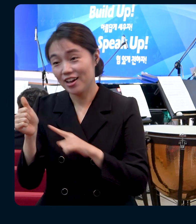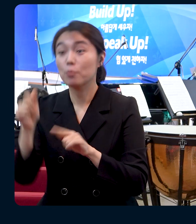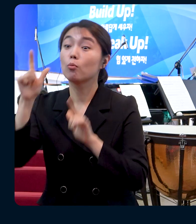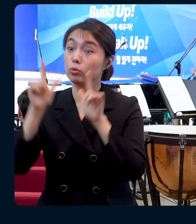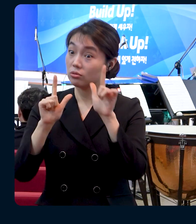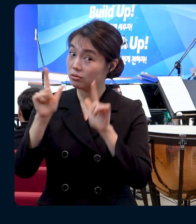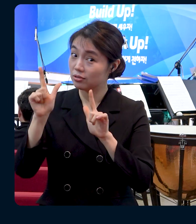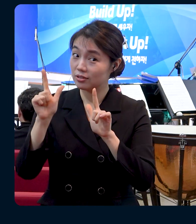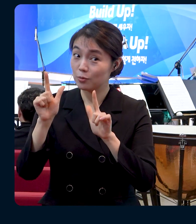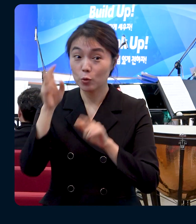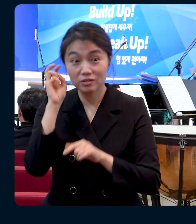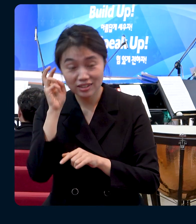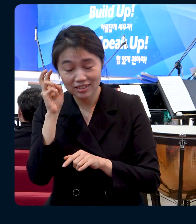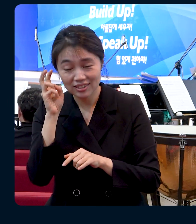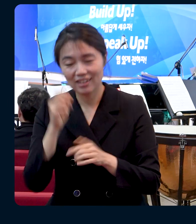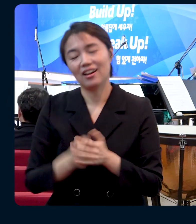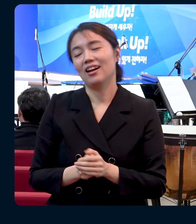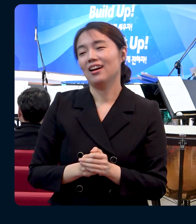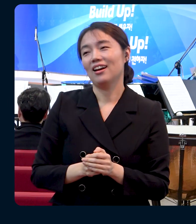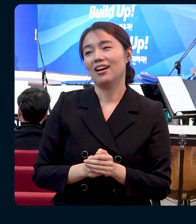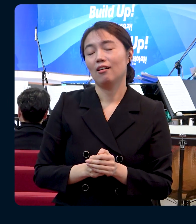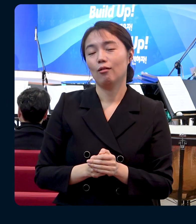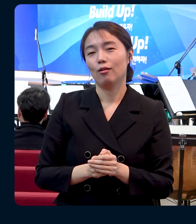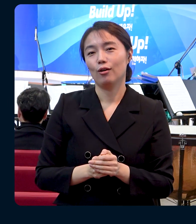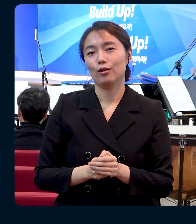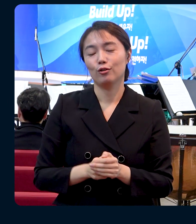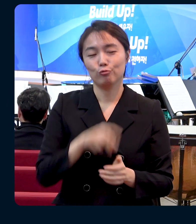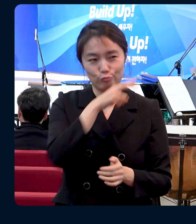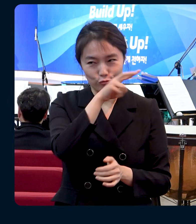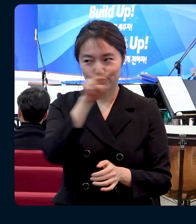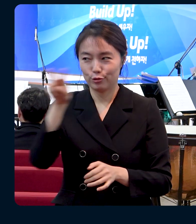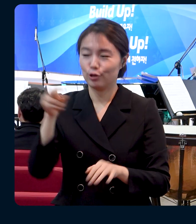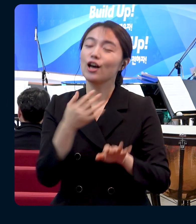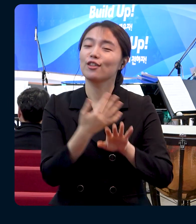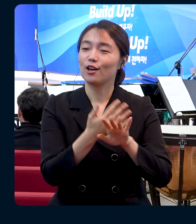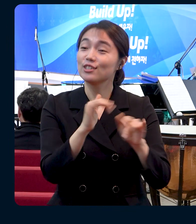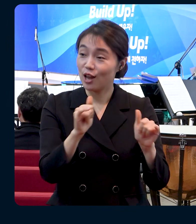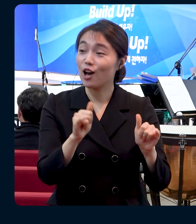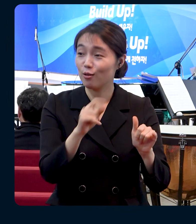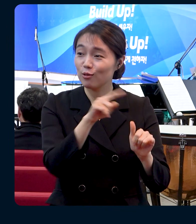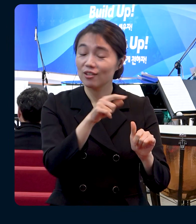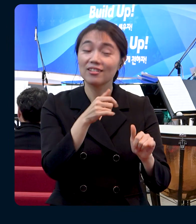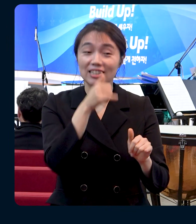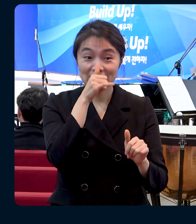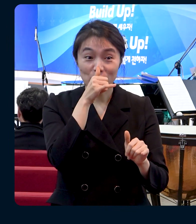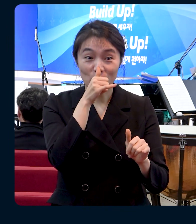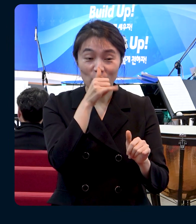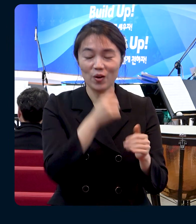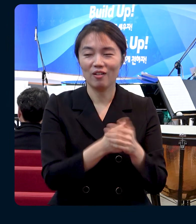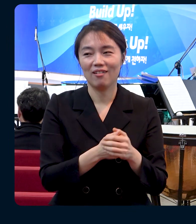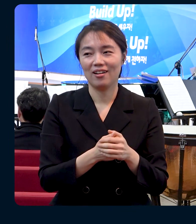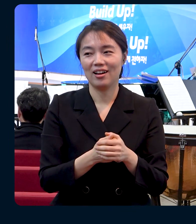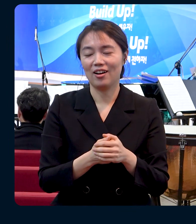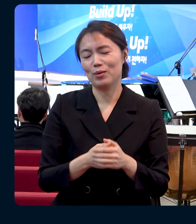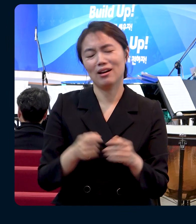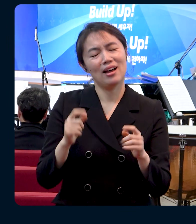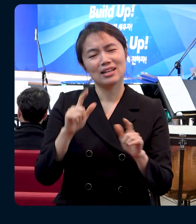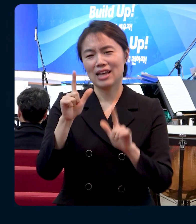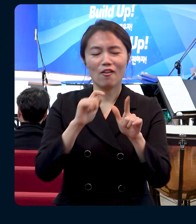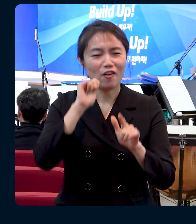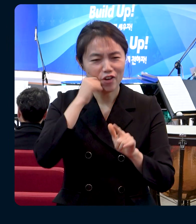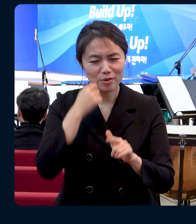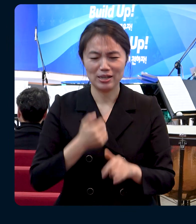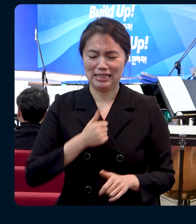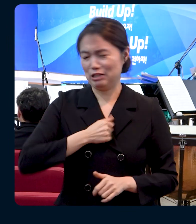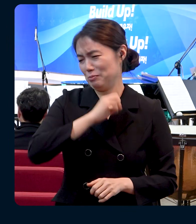그런 거였나? 그런 사람이 있긴 있죠, 그죠? 우리 집에 그런 사람이 있어요. 상황이 바뀌면 그냥 뭐 자존심이고 뭐고